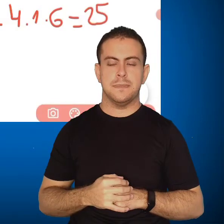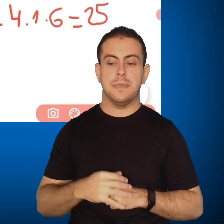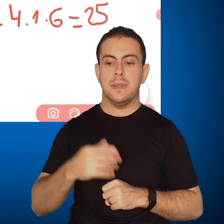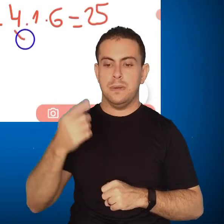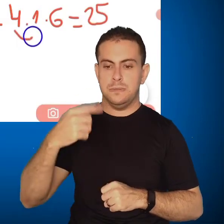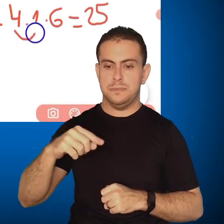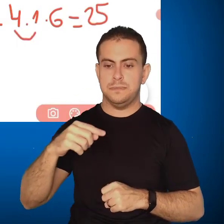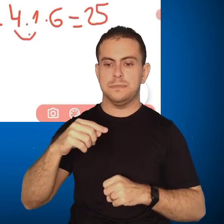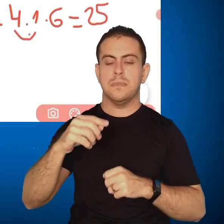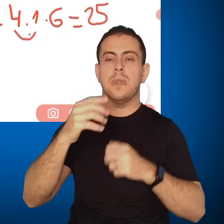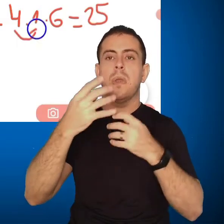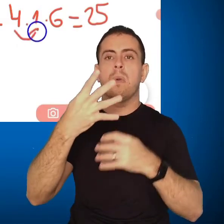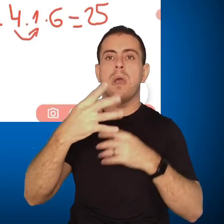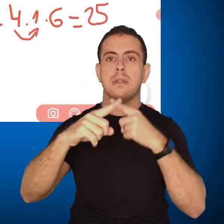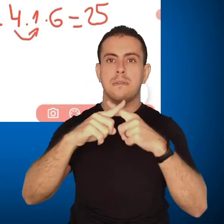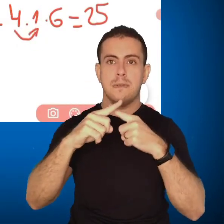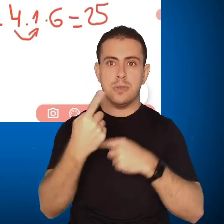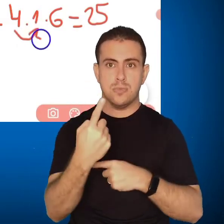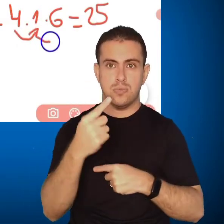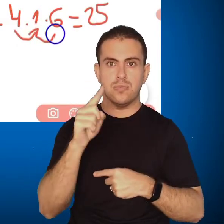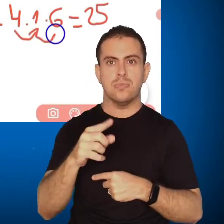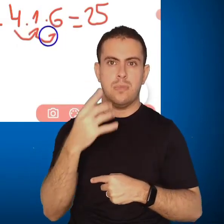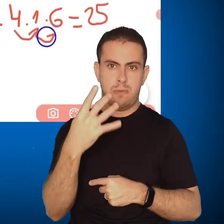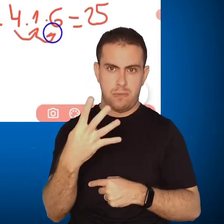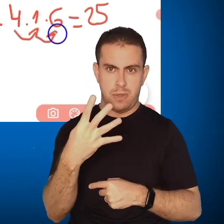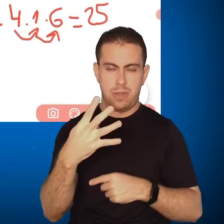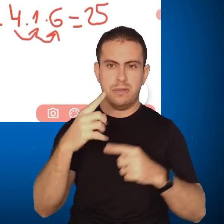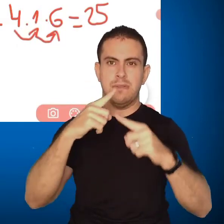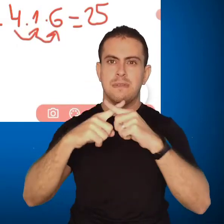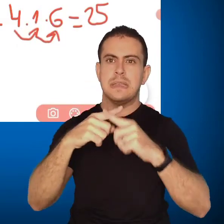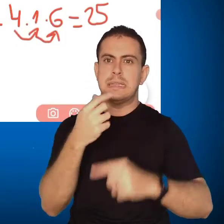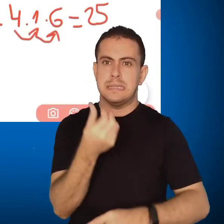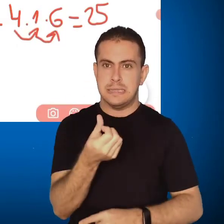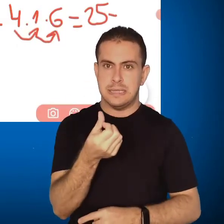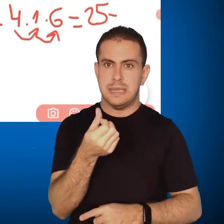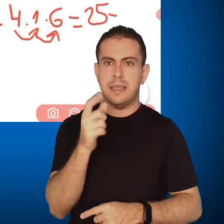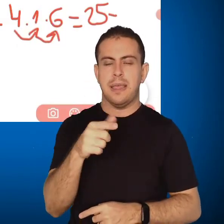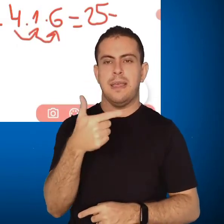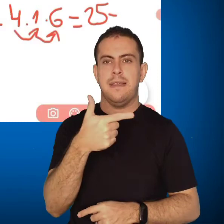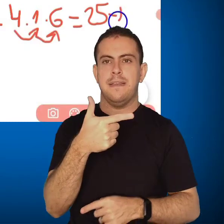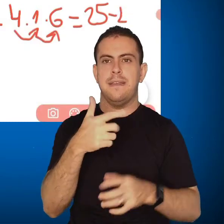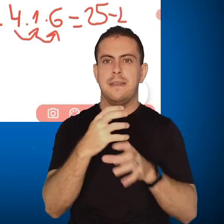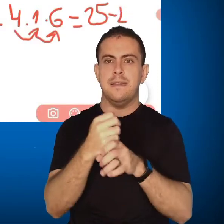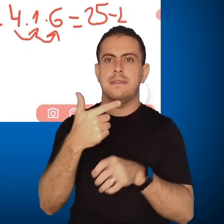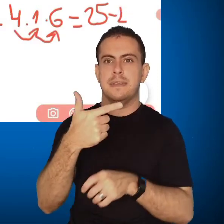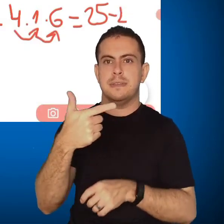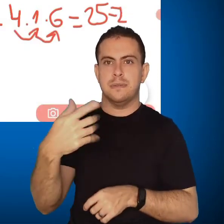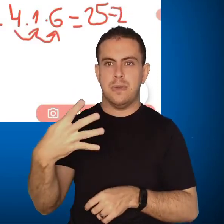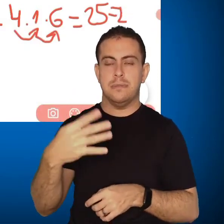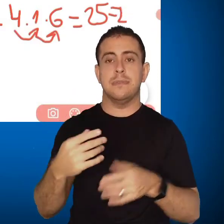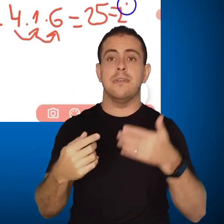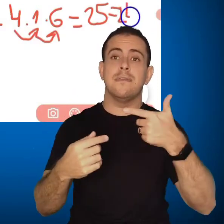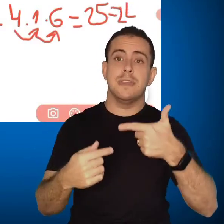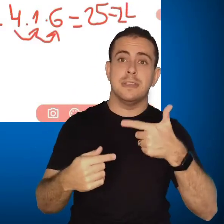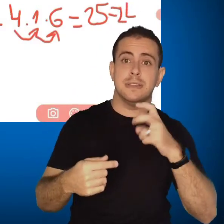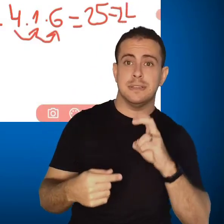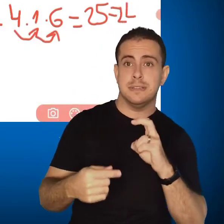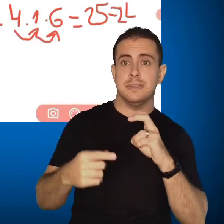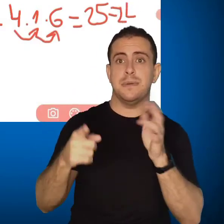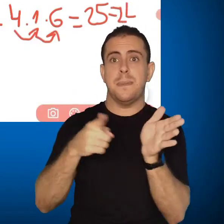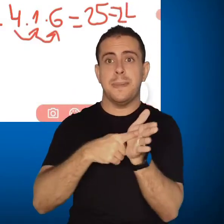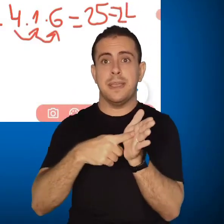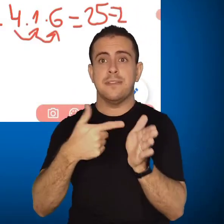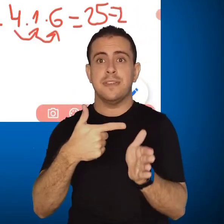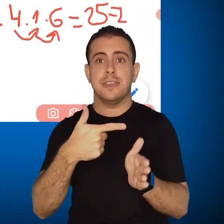esse 4 aqui vezes 1 é 4, né? Vezes 6 é 24. 25 menos 24.